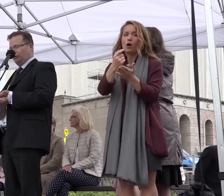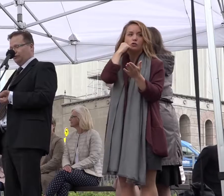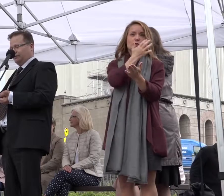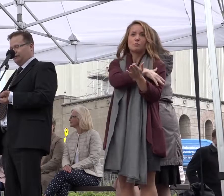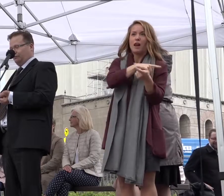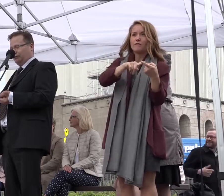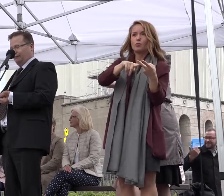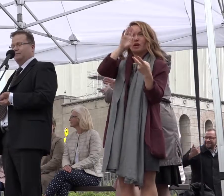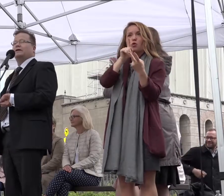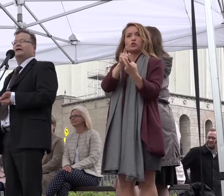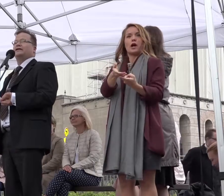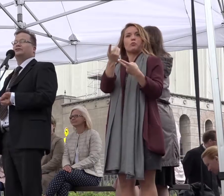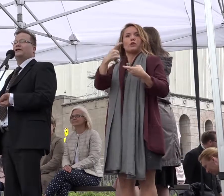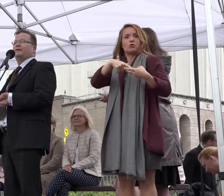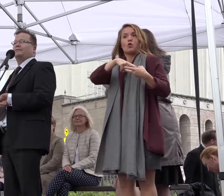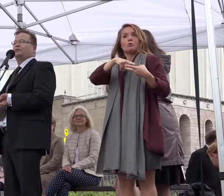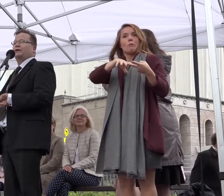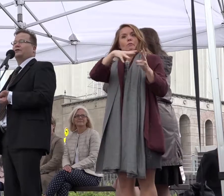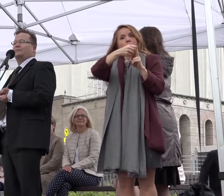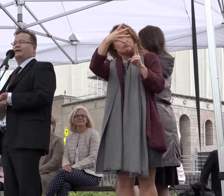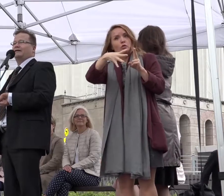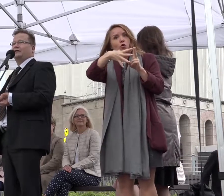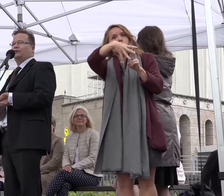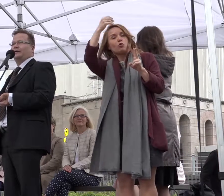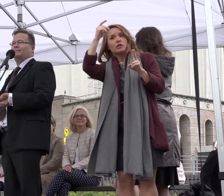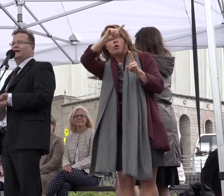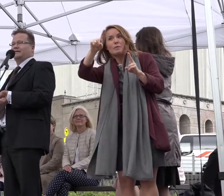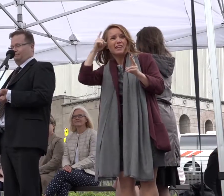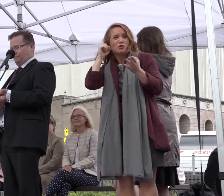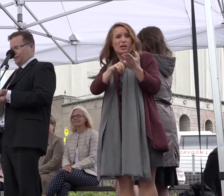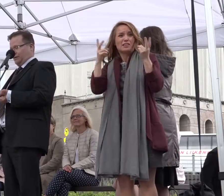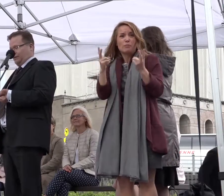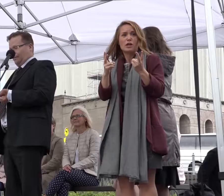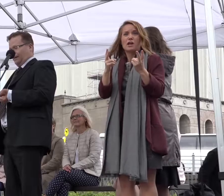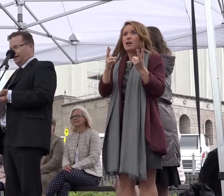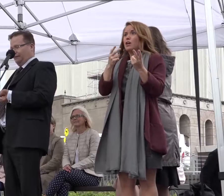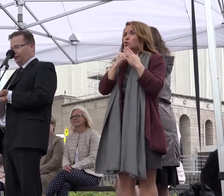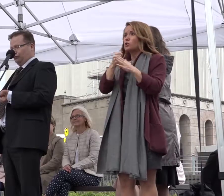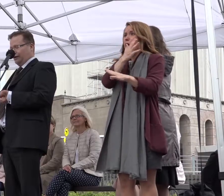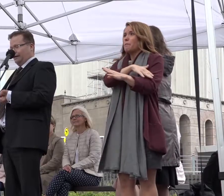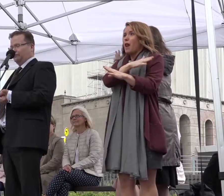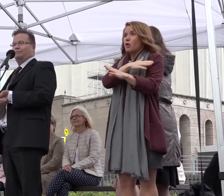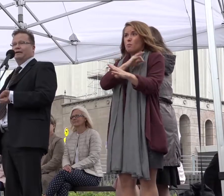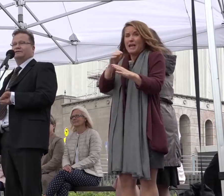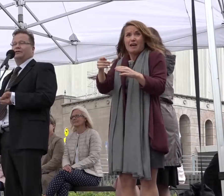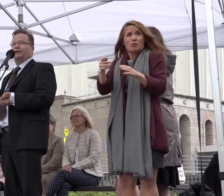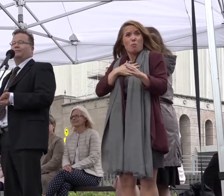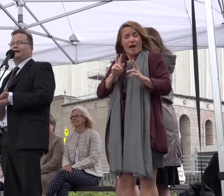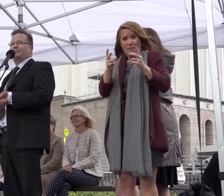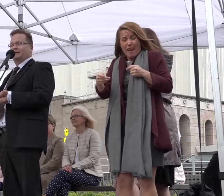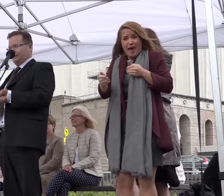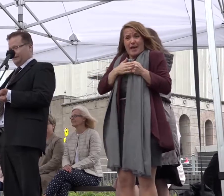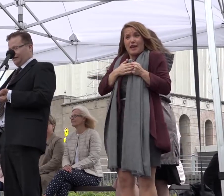ja henkilökohtaisessa avussa. Eli sosiaalipalveluita, jotka menevät iholle, ei saa kilpailuttaa eikä tule